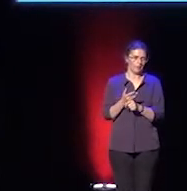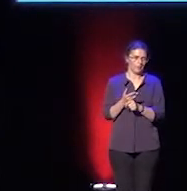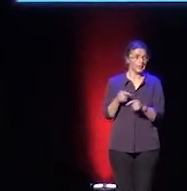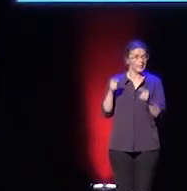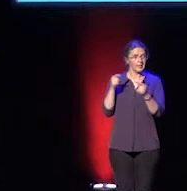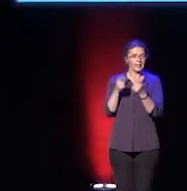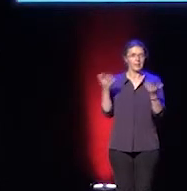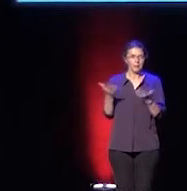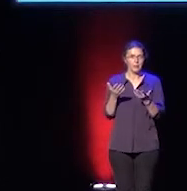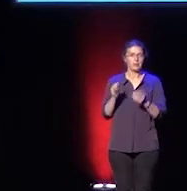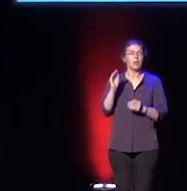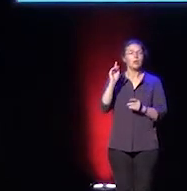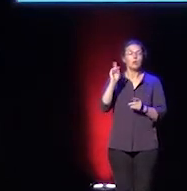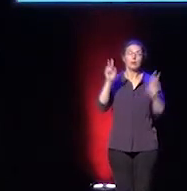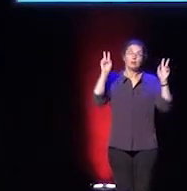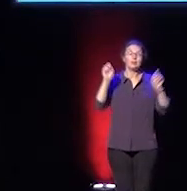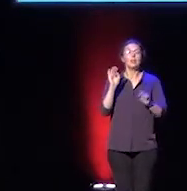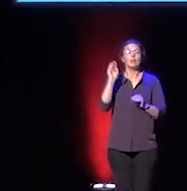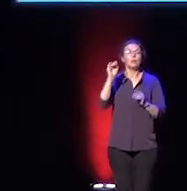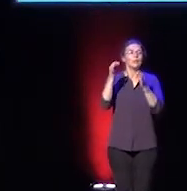sie zukunftsfähig zu machen.